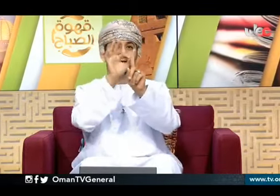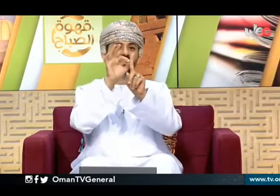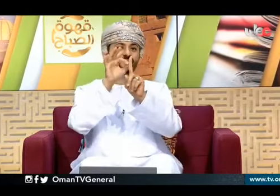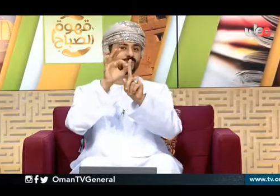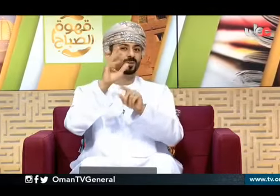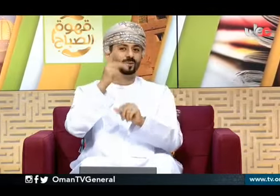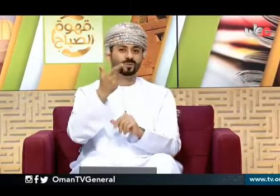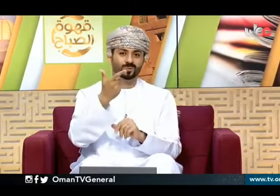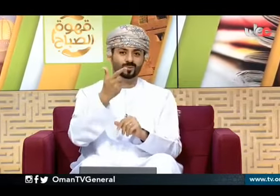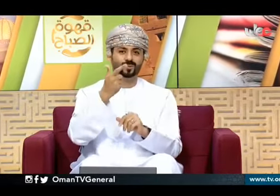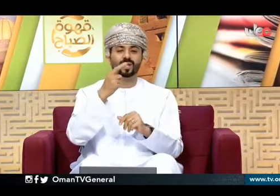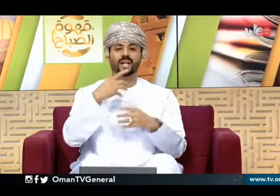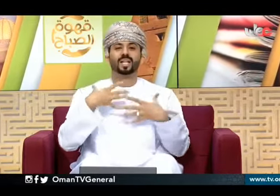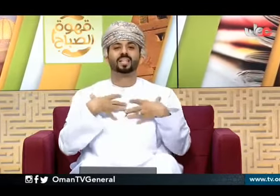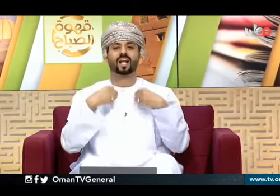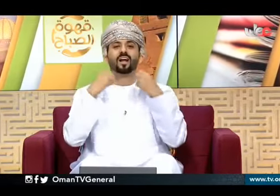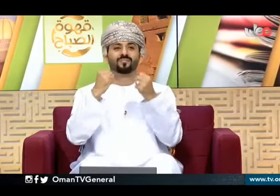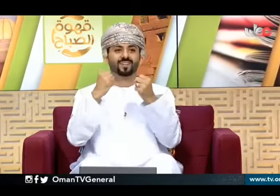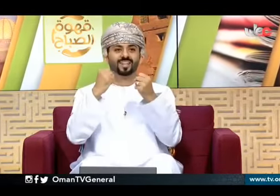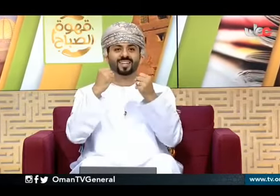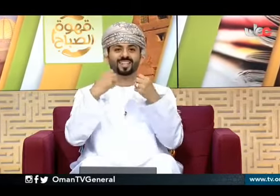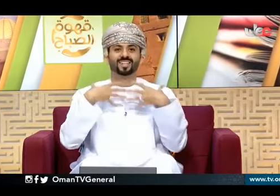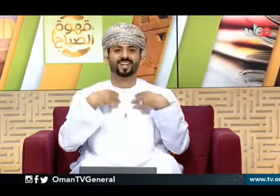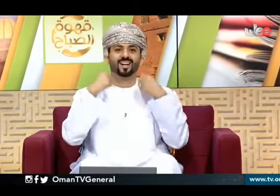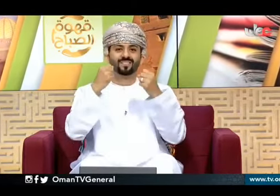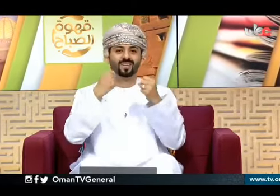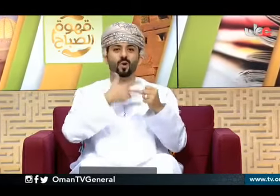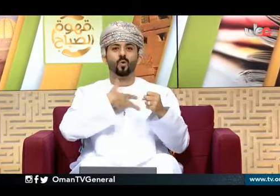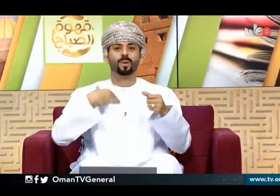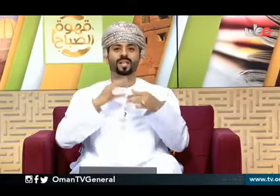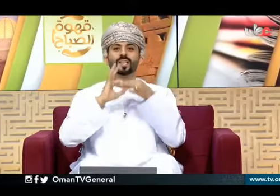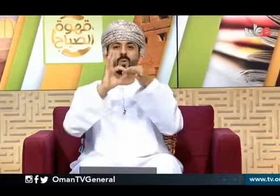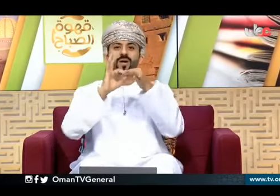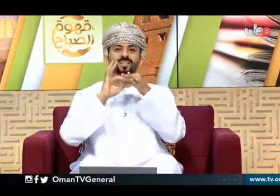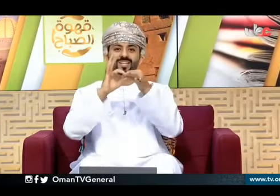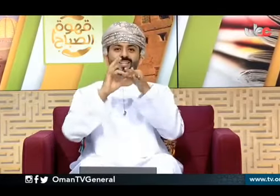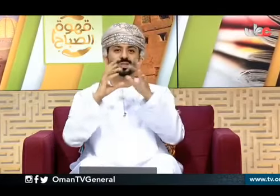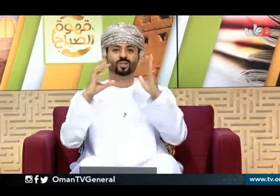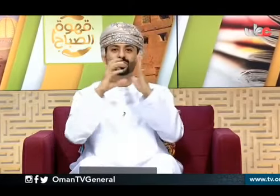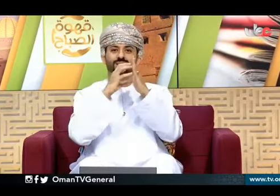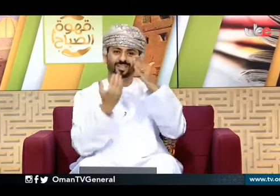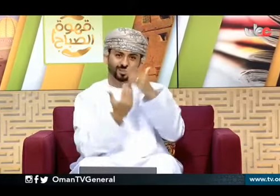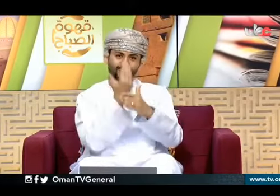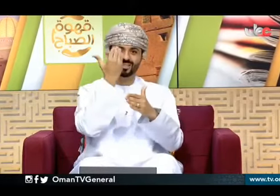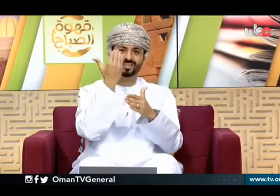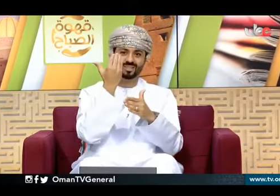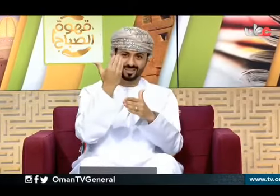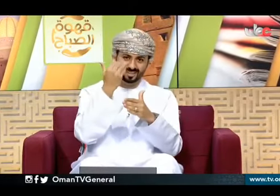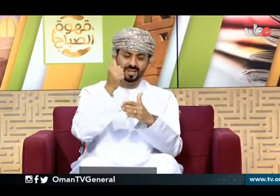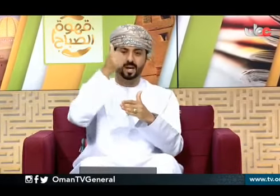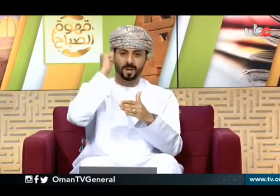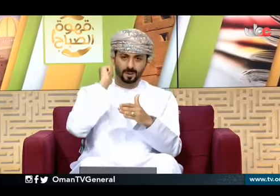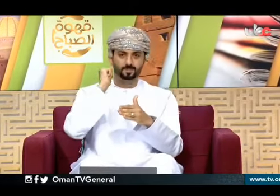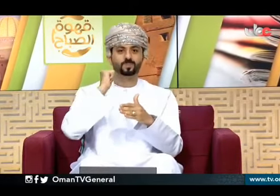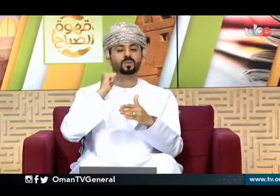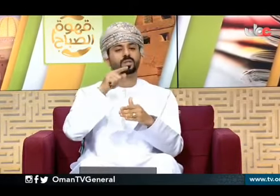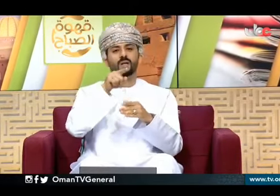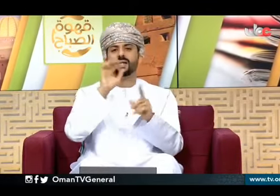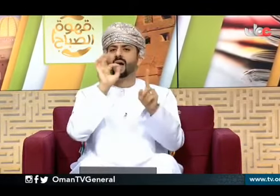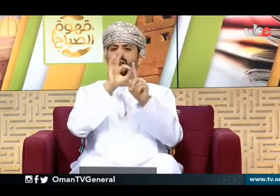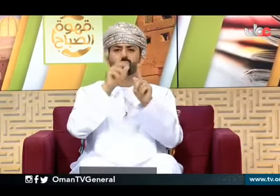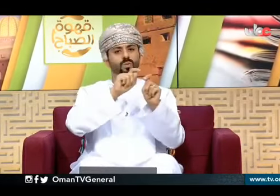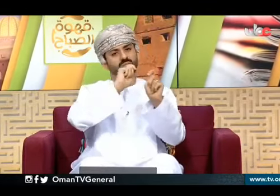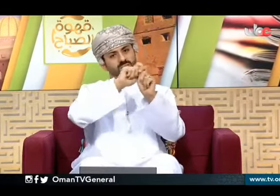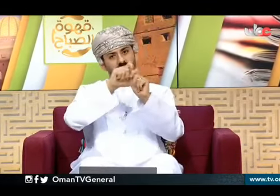الكل لابد يكون الهدف منه هو لابد أن نحافظ على أنفسنا. بالنسبة للشعار